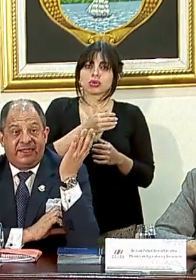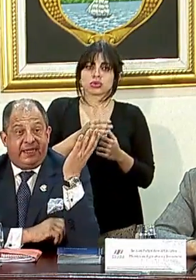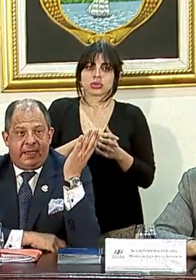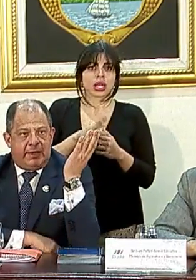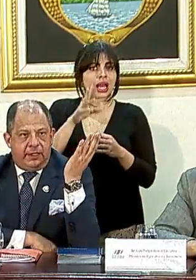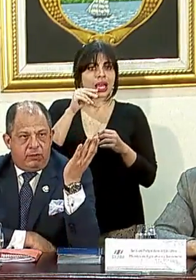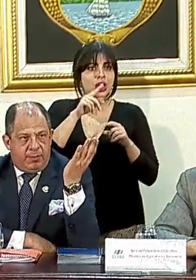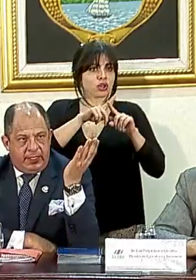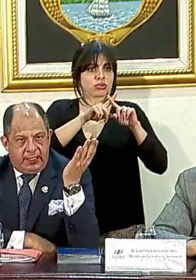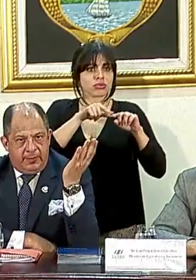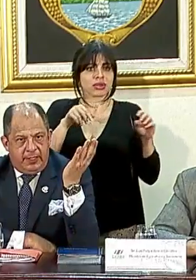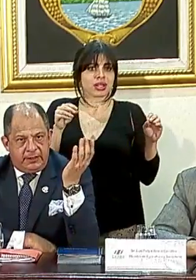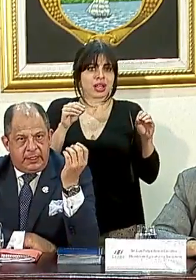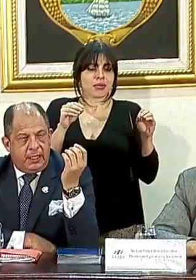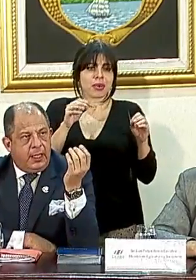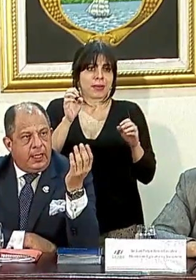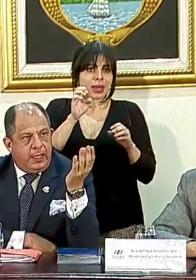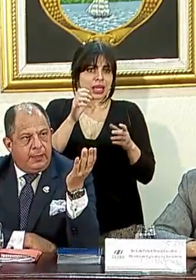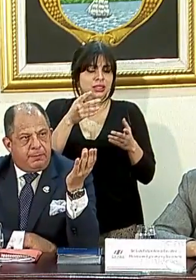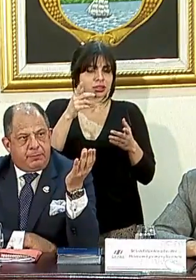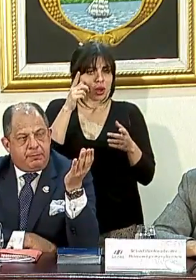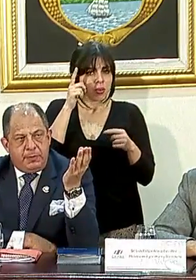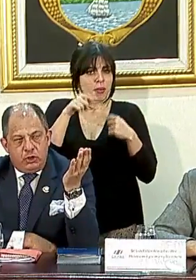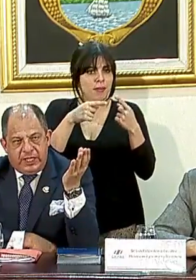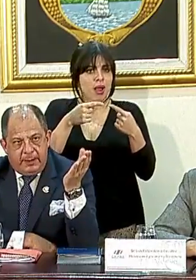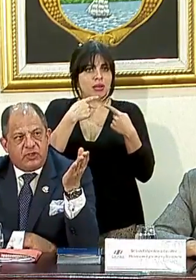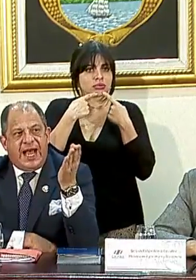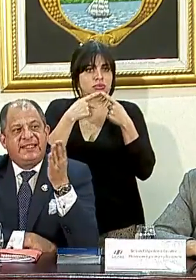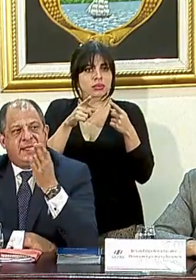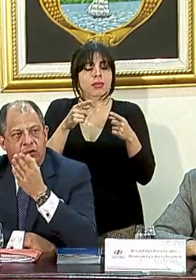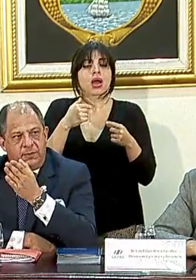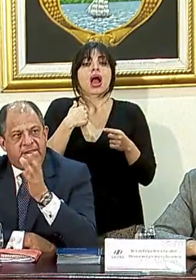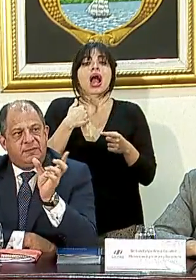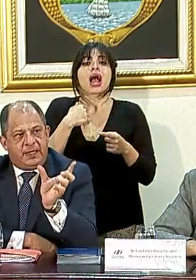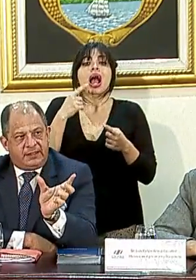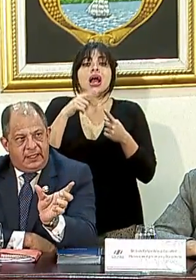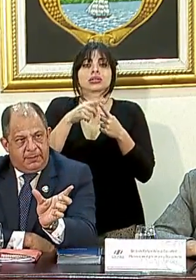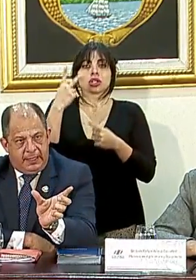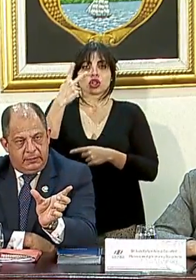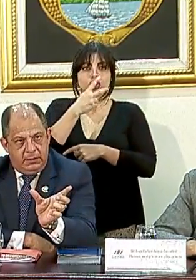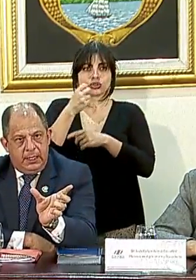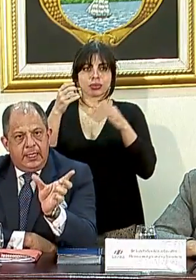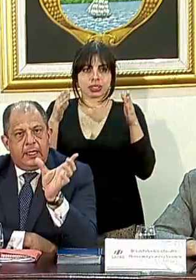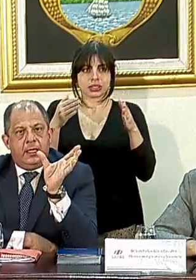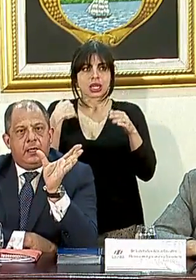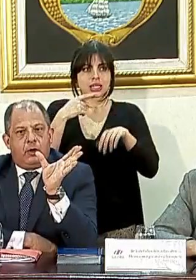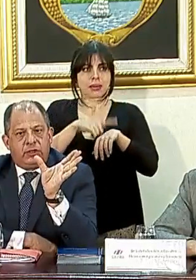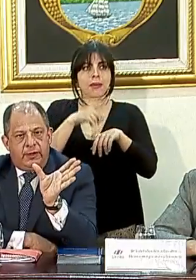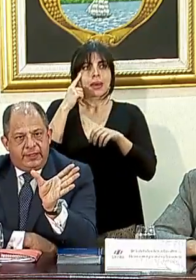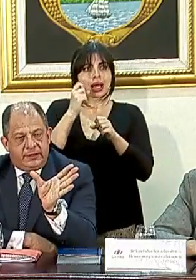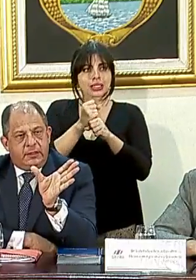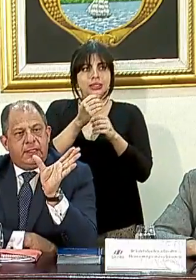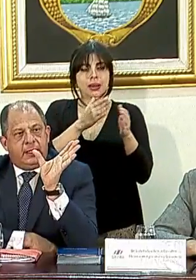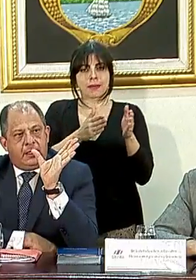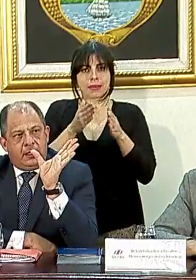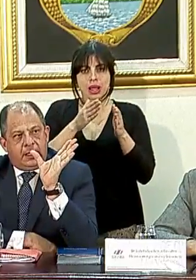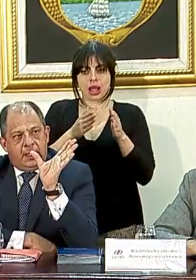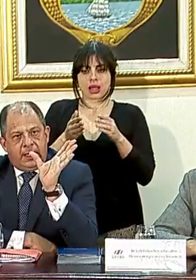que no descartaba de ninguna manera la emergencia. Tenemos hasta 2 meses para hacer el plan. Otra